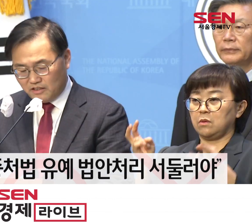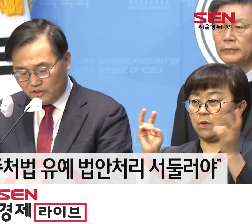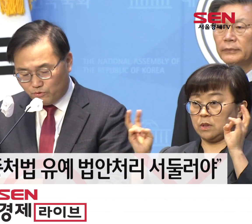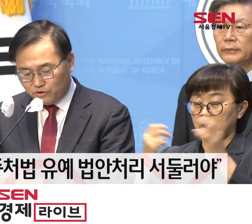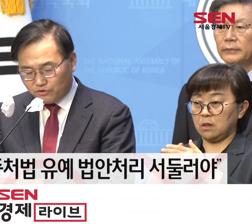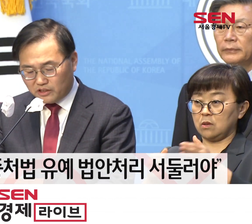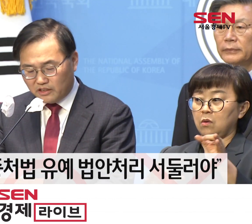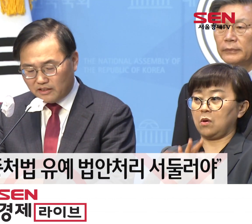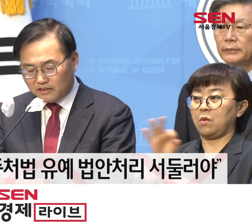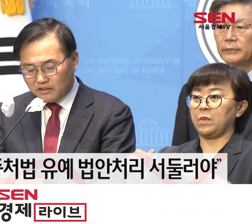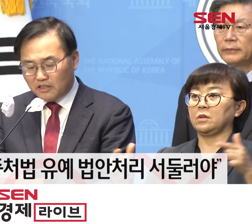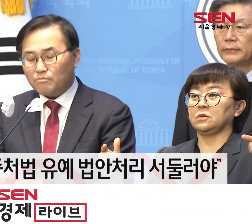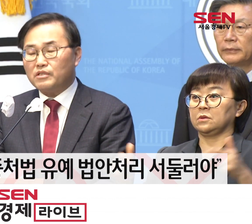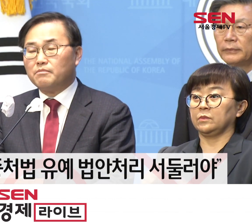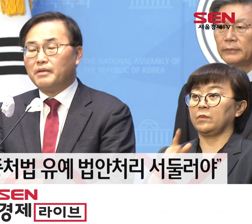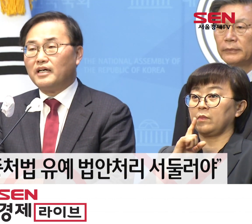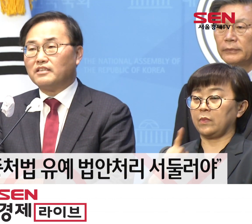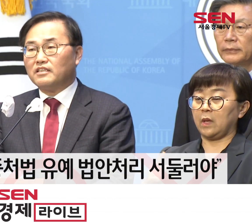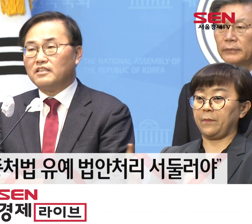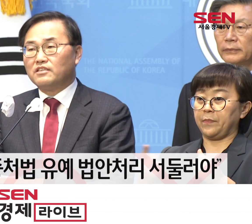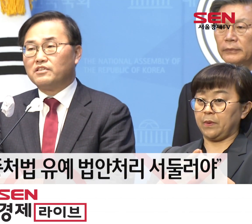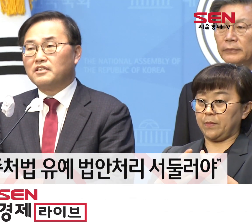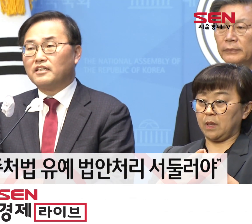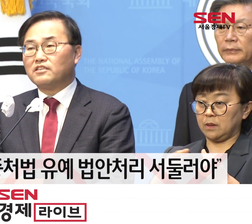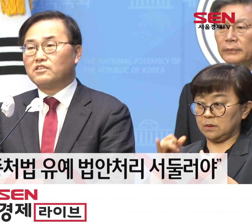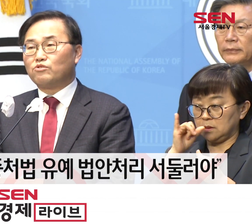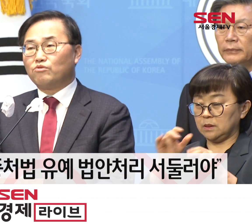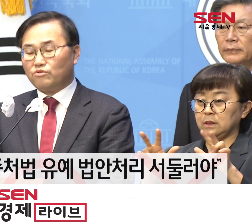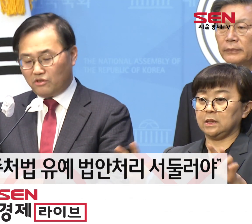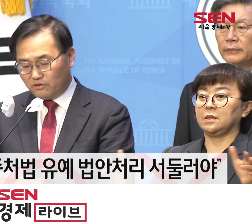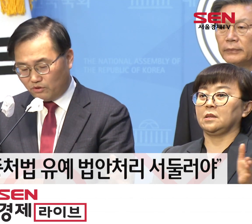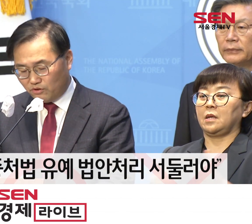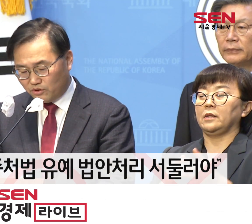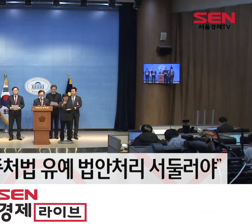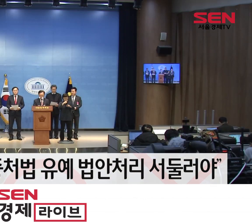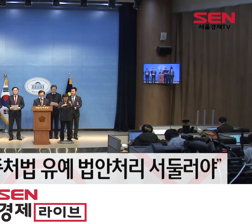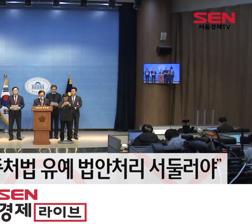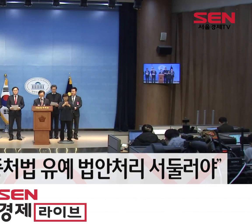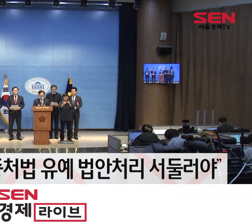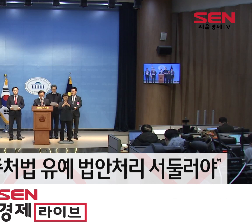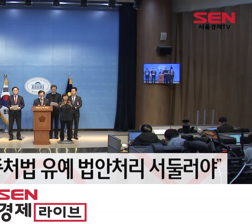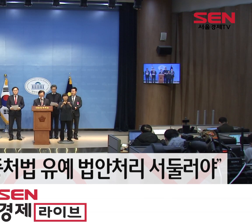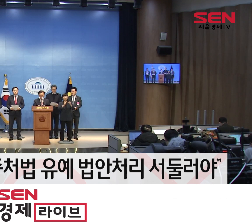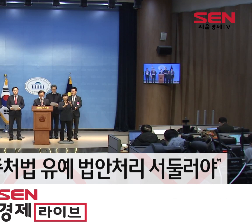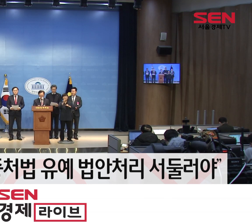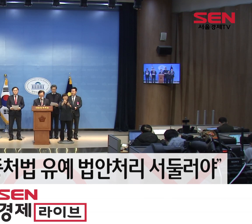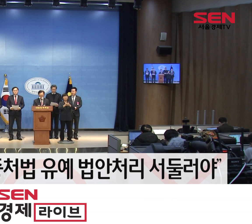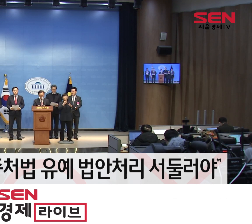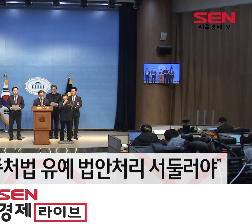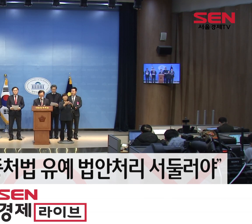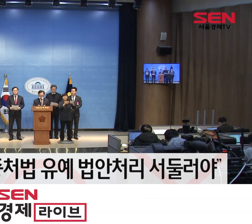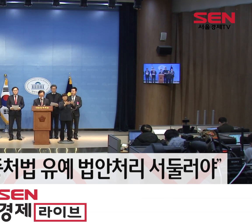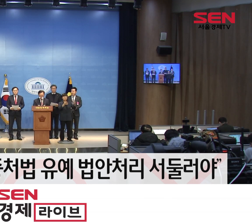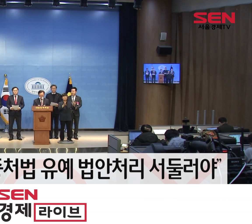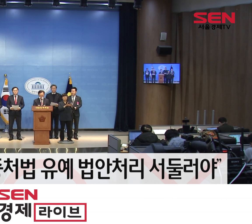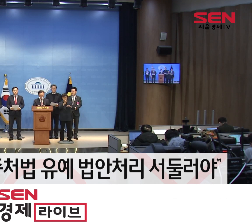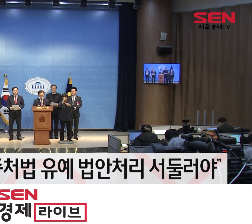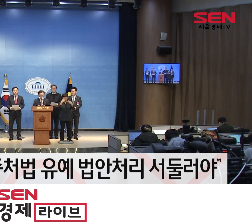심정이라며 83만이 넘는 50인미만 중소 영세 사업장이 만성적인 인력난과 재정난으로